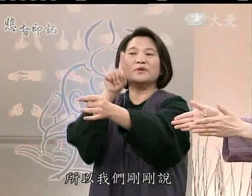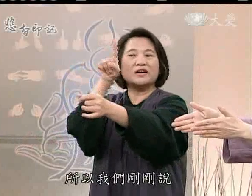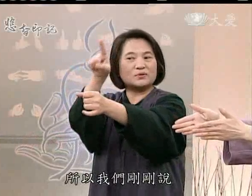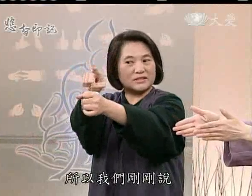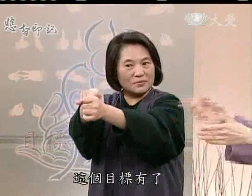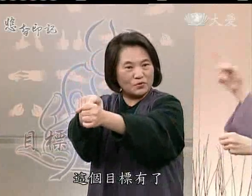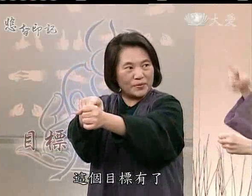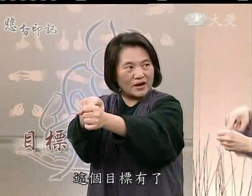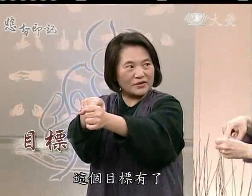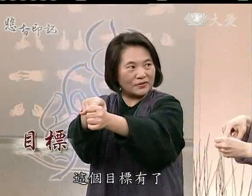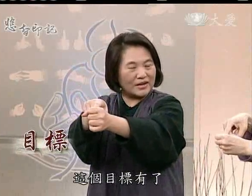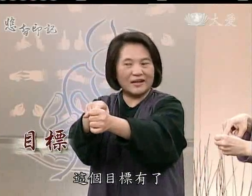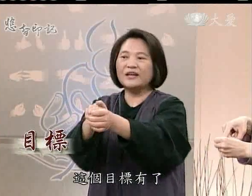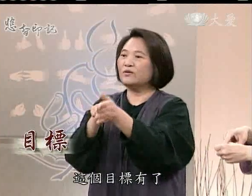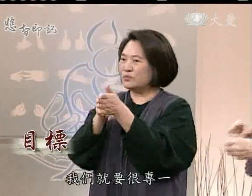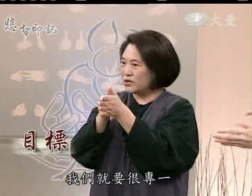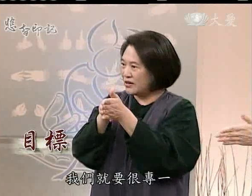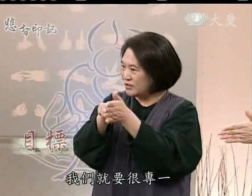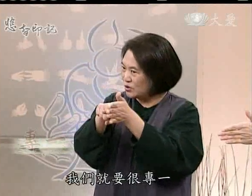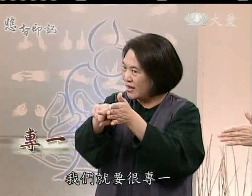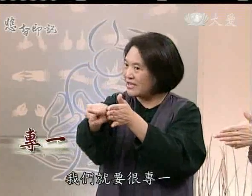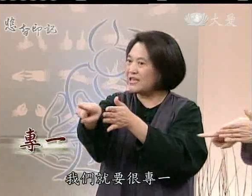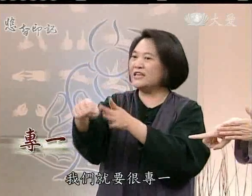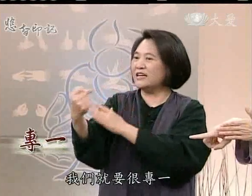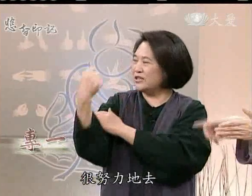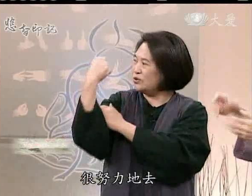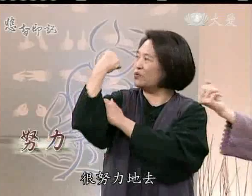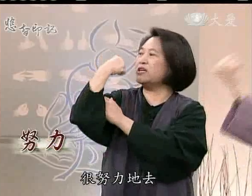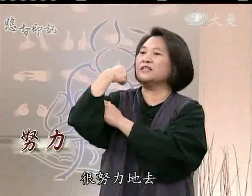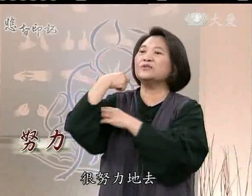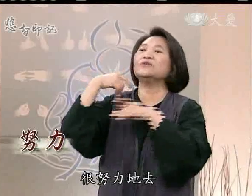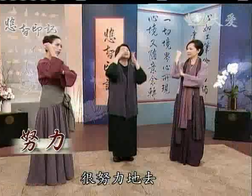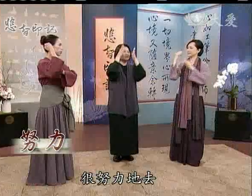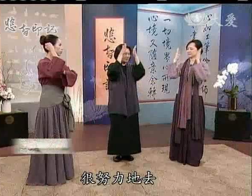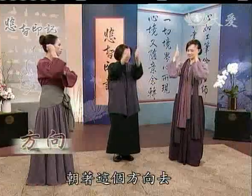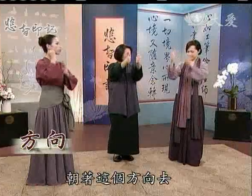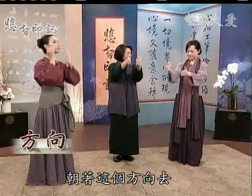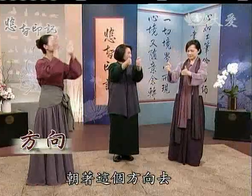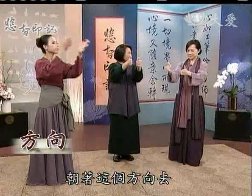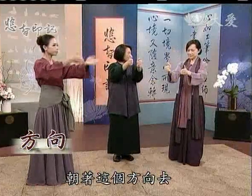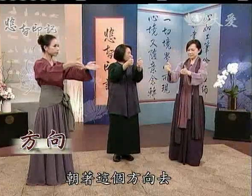我们刚刚说这个目标有了，我们就要很专一、很努力的去朝着这个方向去。